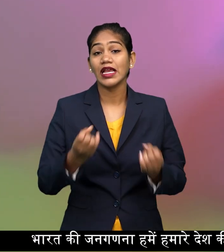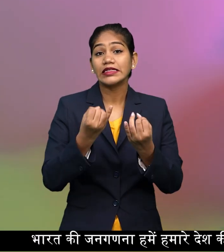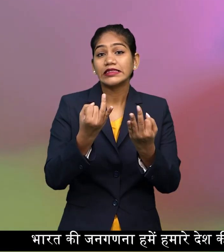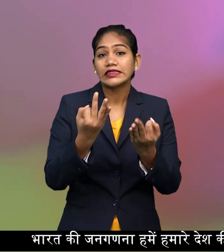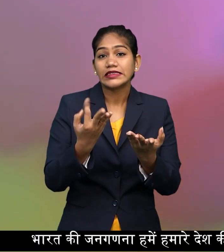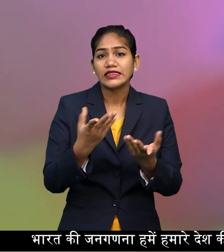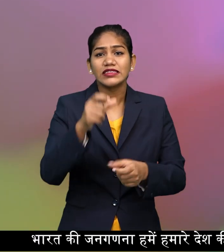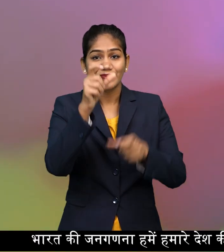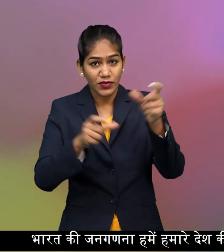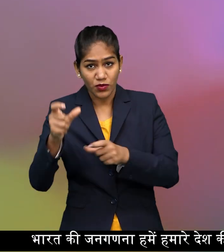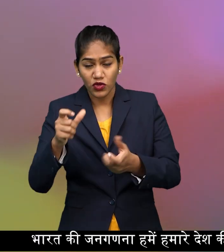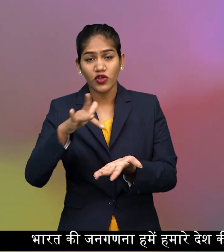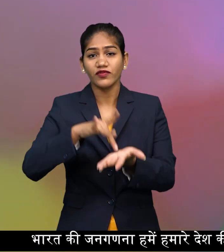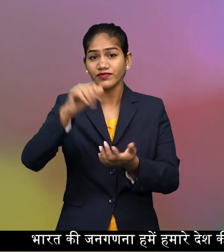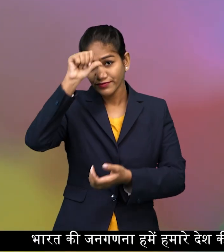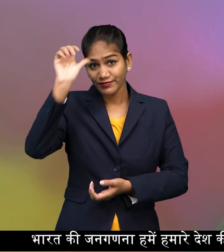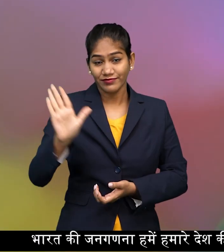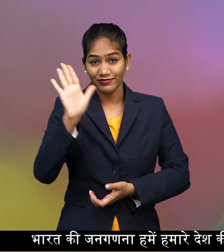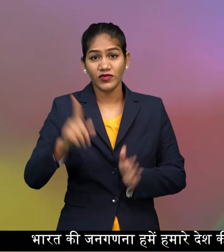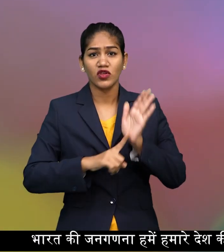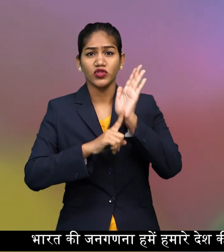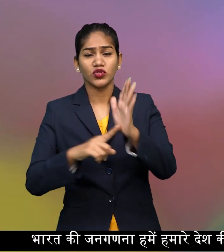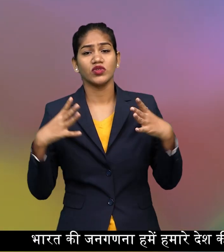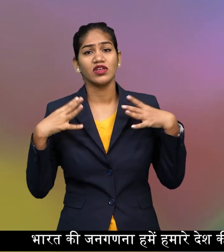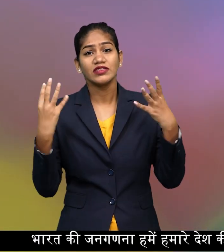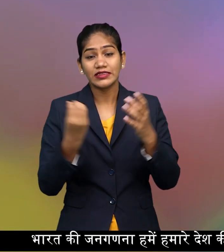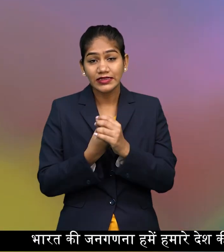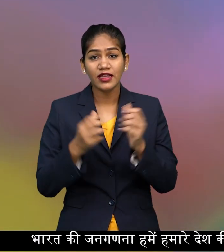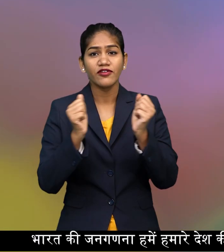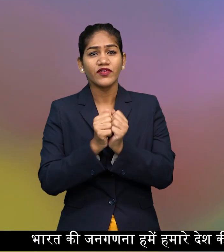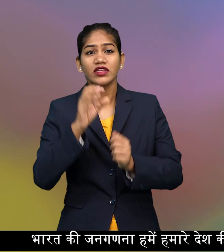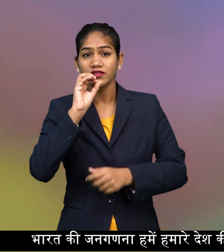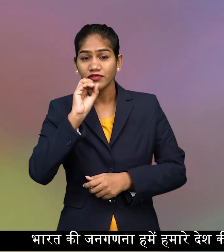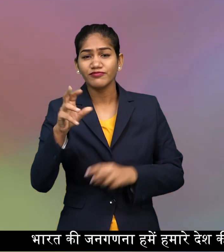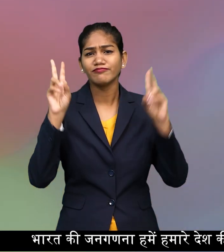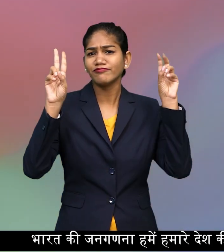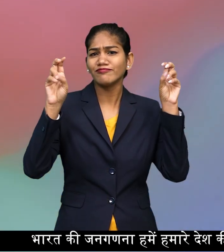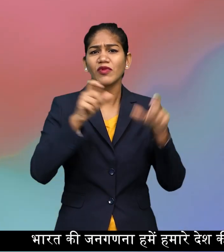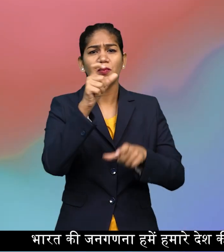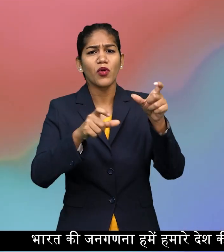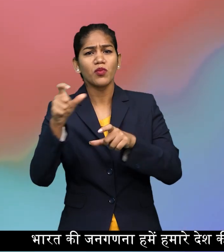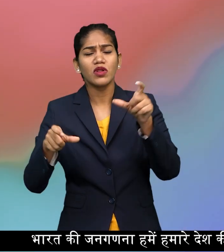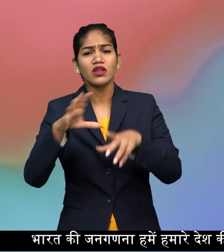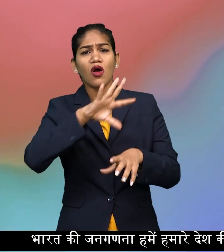भारत की जनगणना हमें हमारे देश की जनसंख्या के बारे में जानकारी प्रदान करती है।